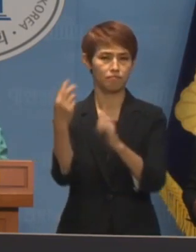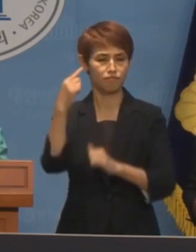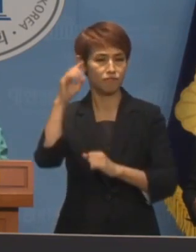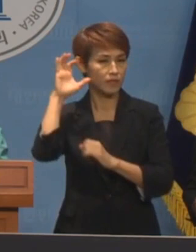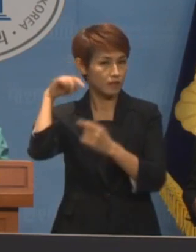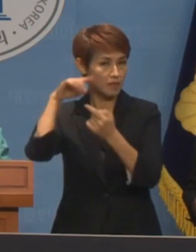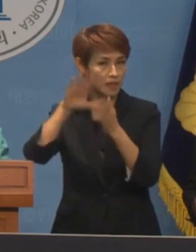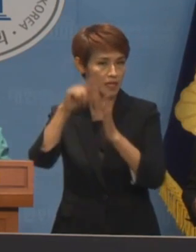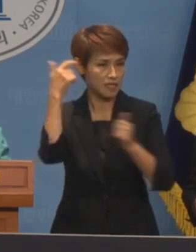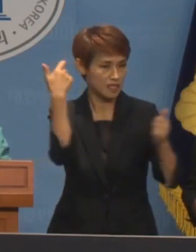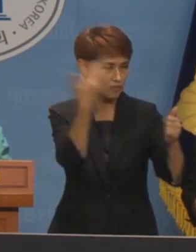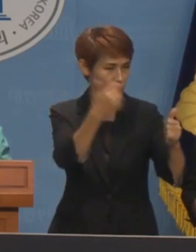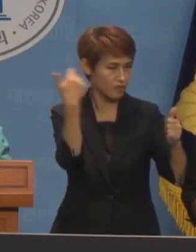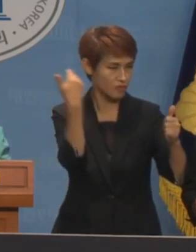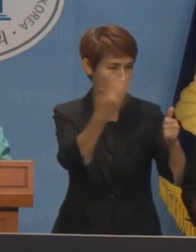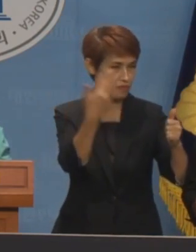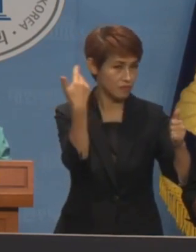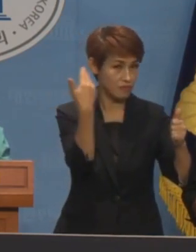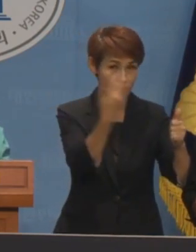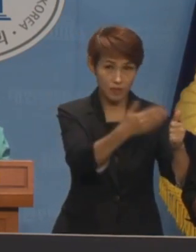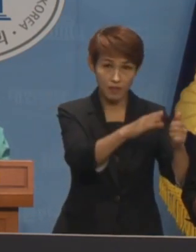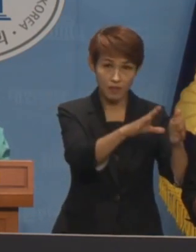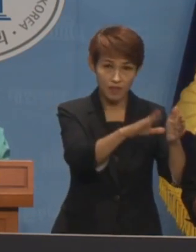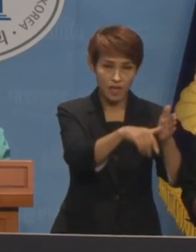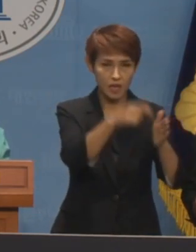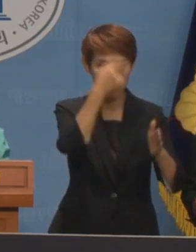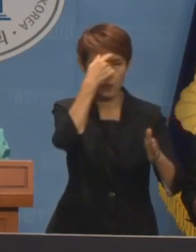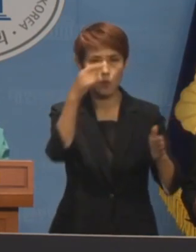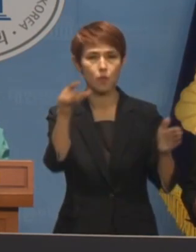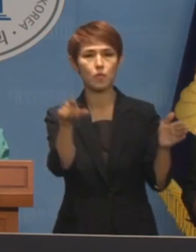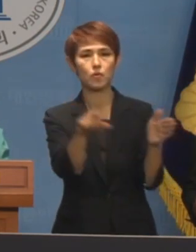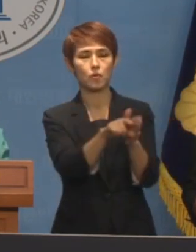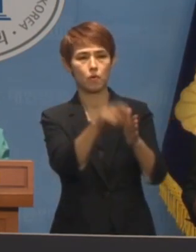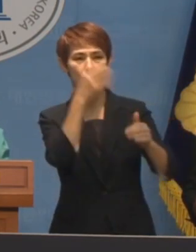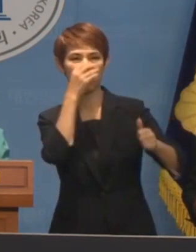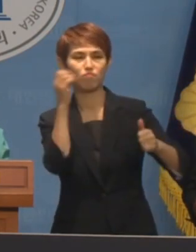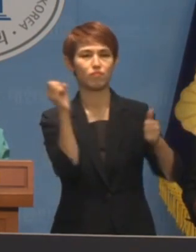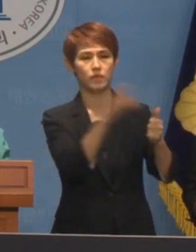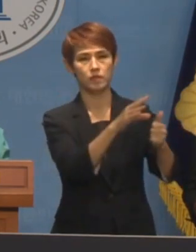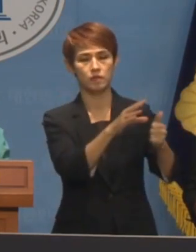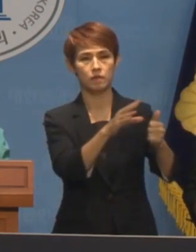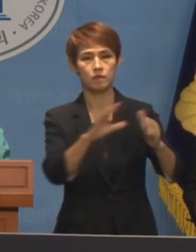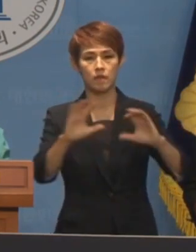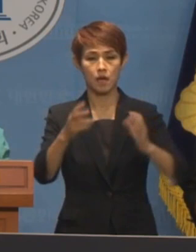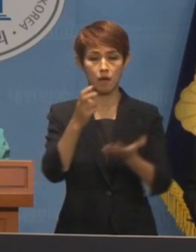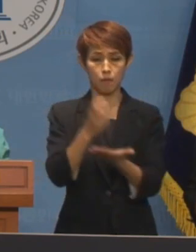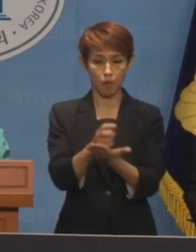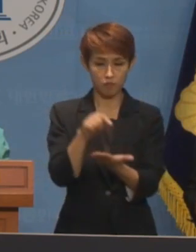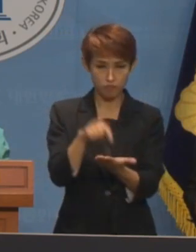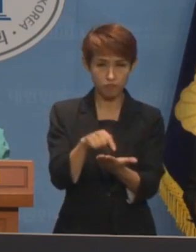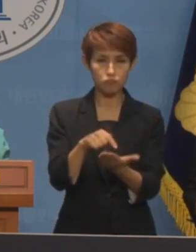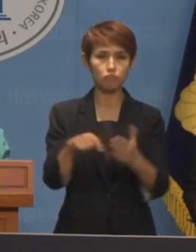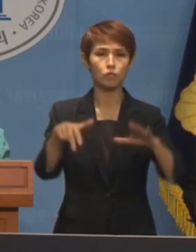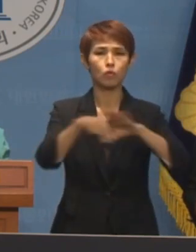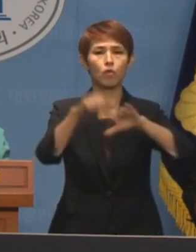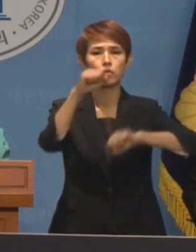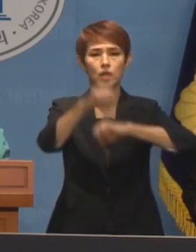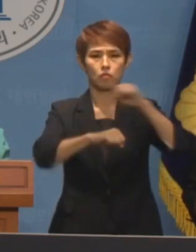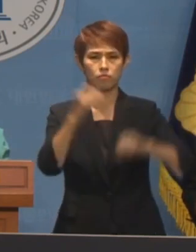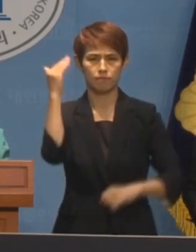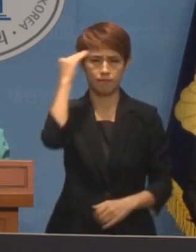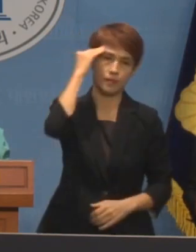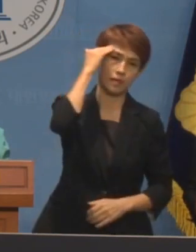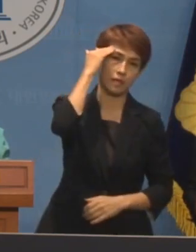그 내용이 기독교를 능멸하고 헌법에 보장된 종교의 자유를 침해하고